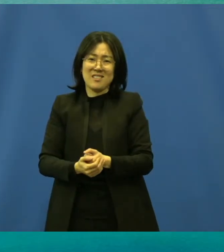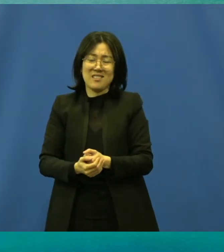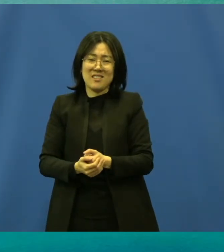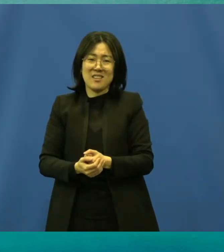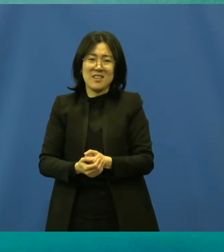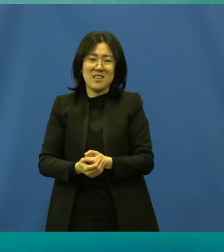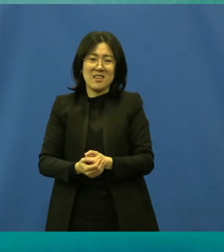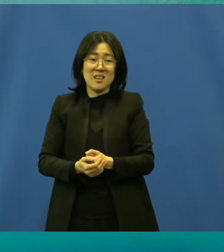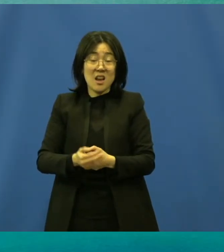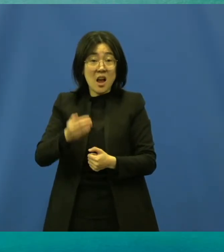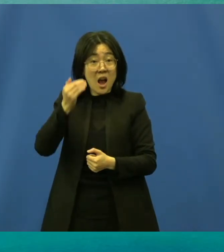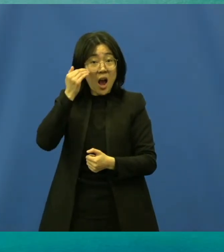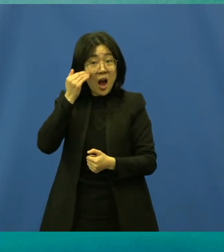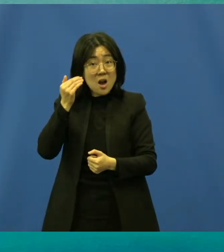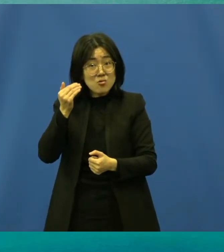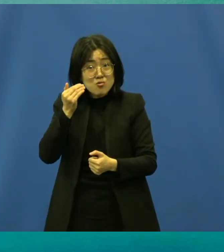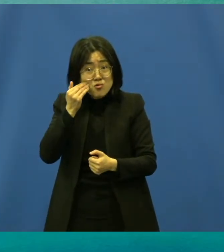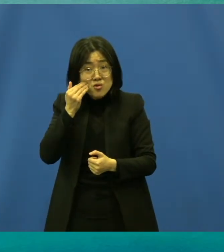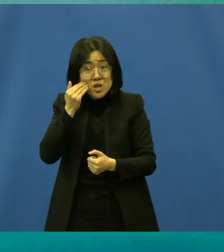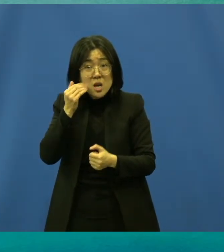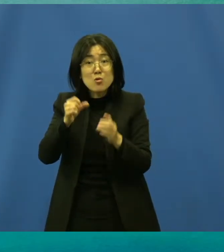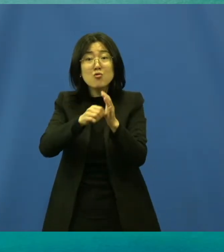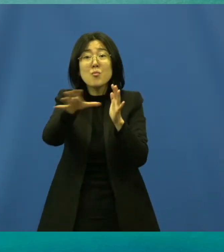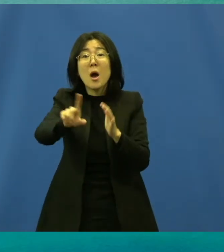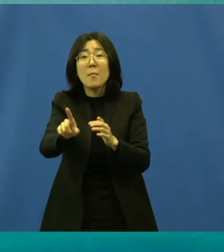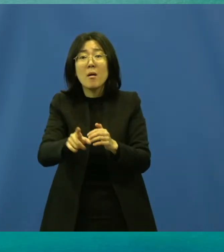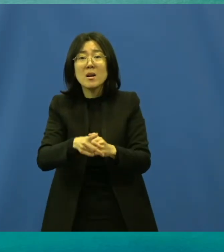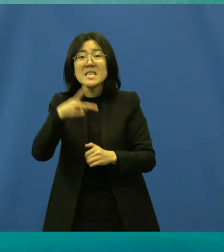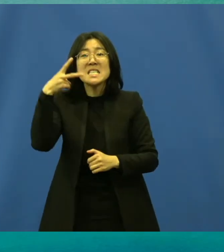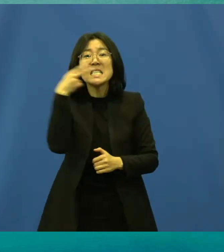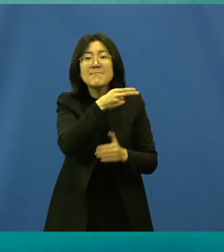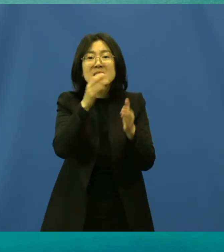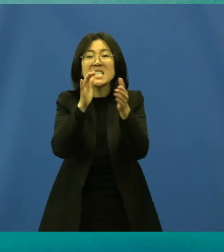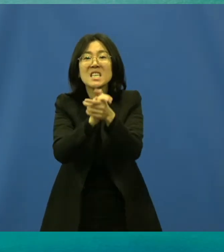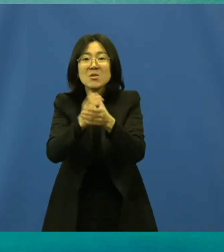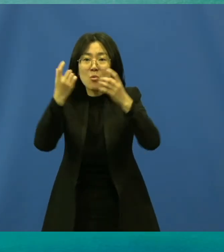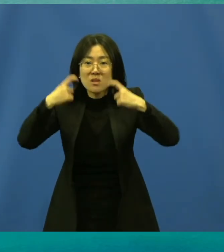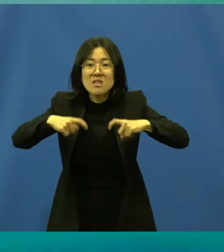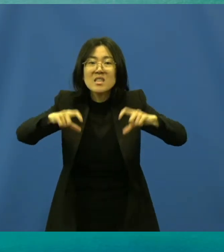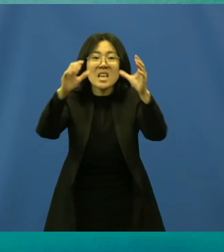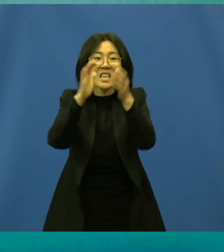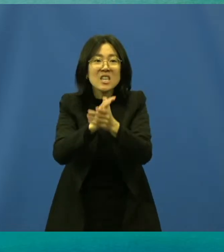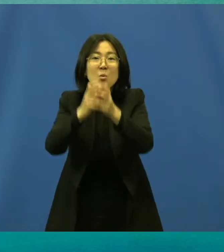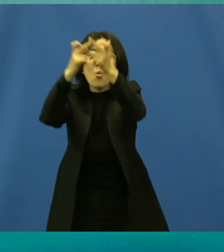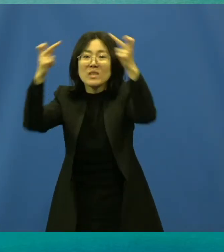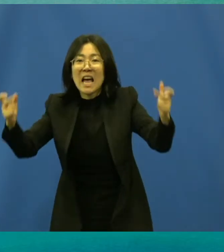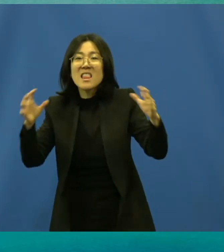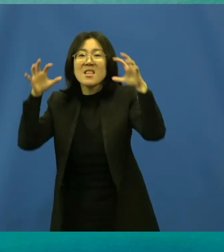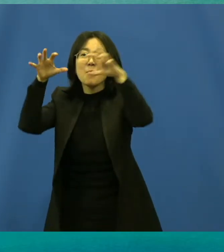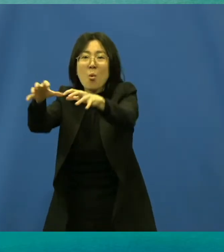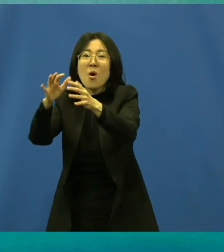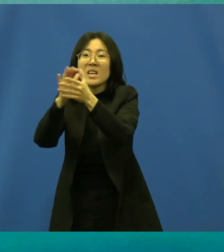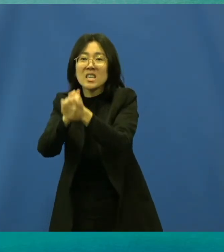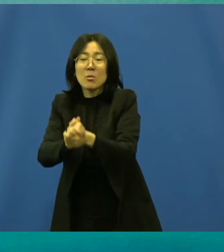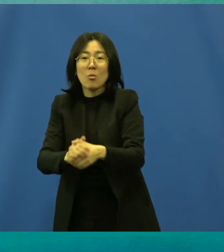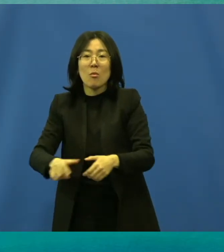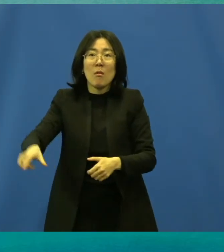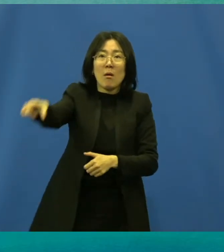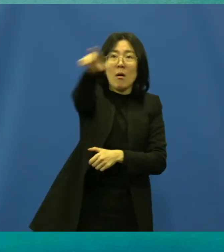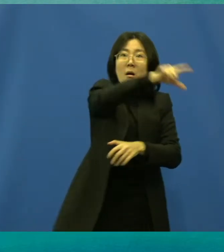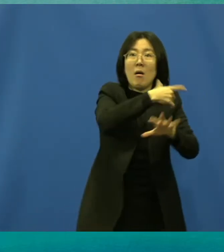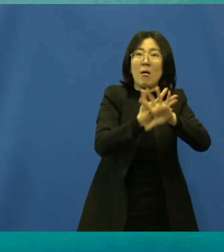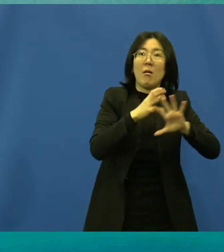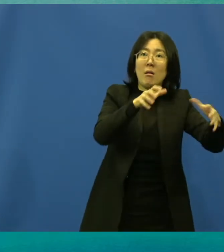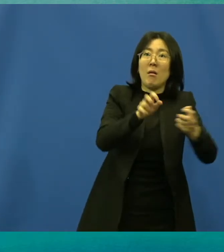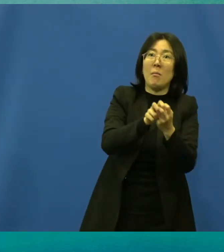한국교회 하면 세계사에 알려진 게 기도입니다. 금식기도, 철야기도, 산기도는 기본이었습니다. 기도원마다 사람들이 넘쳐